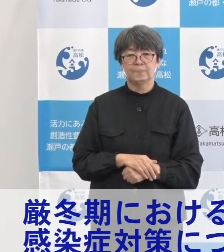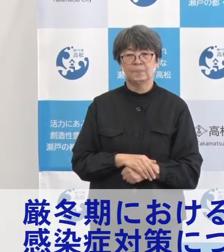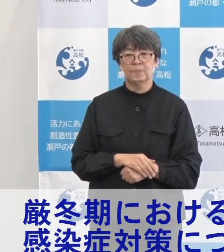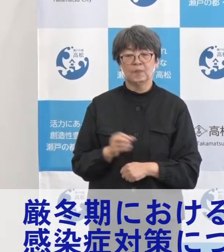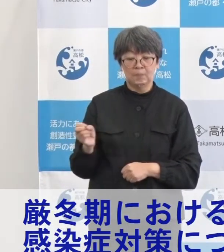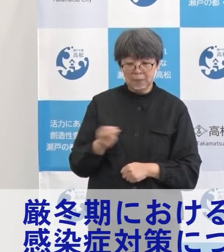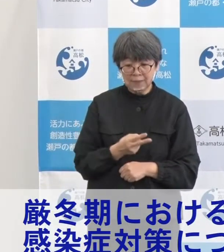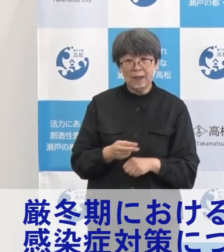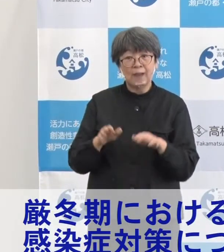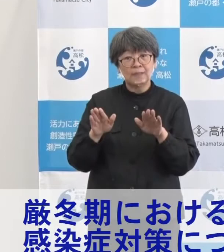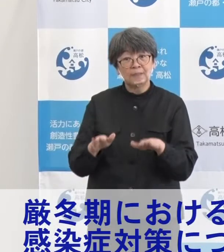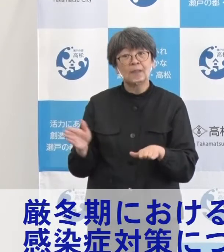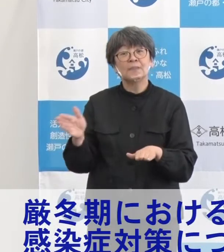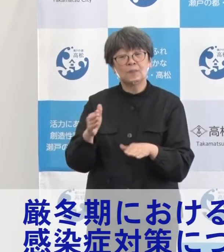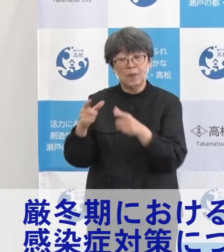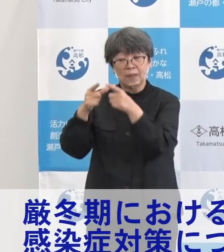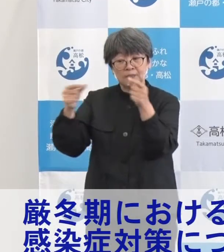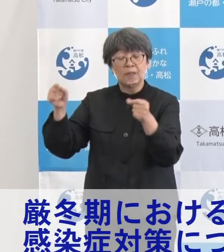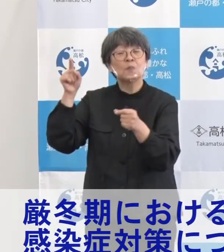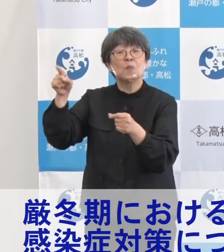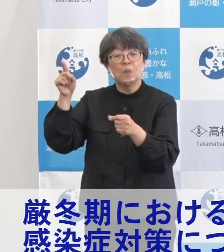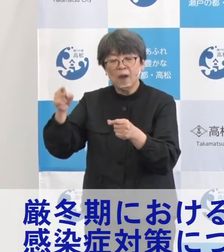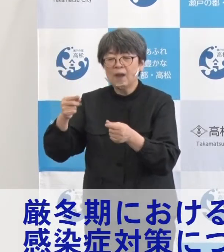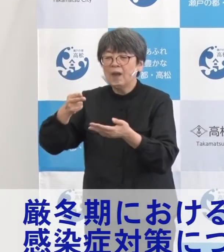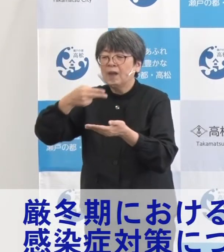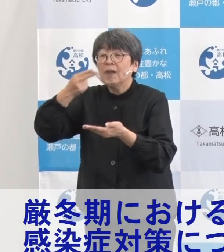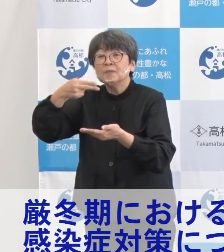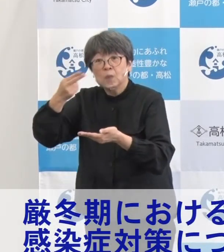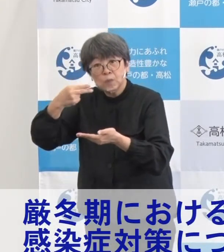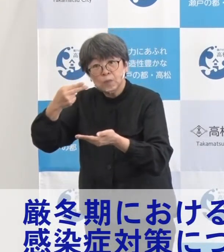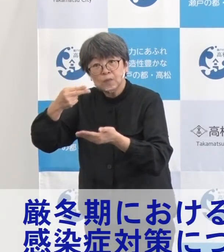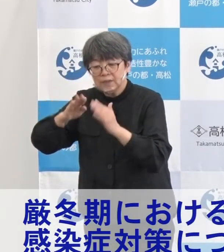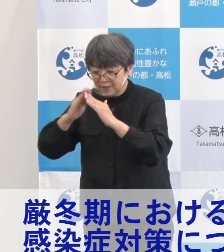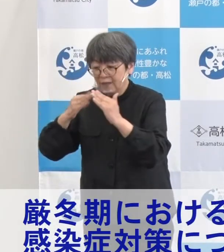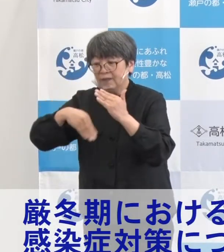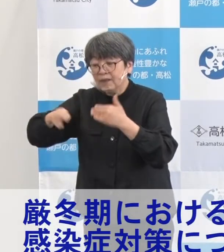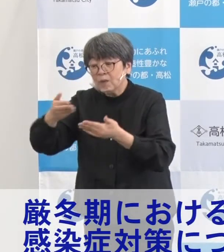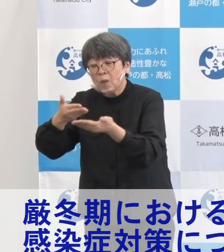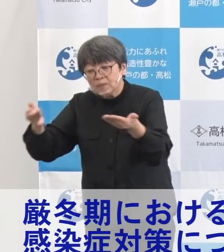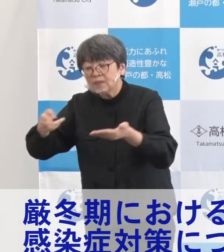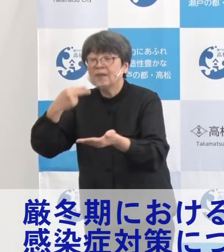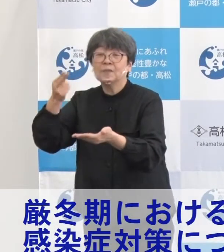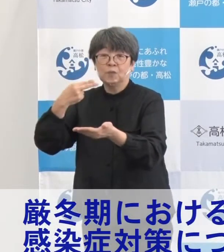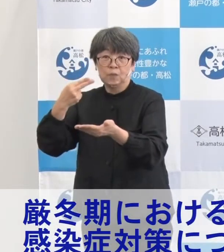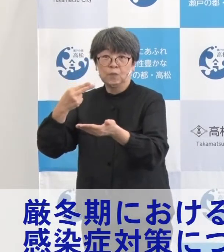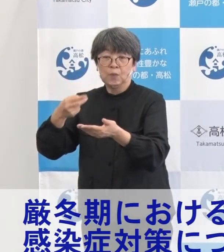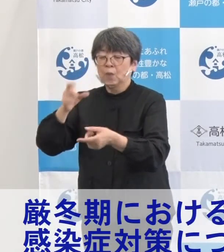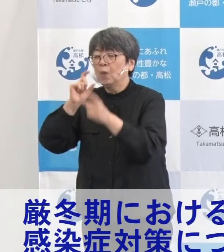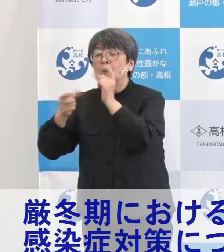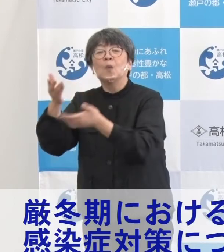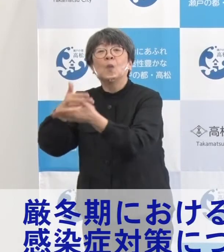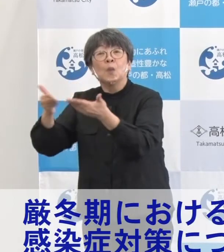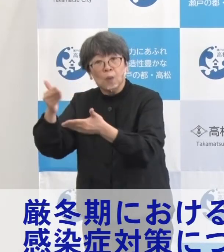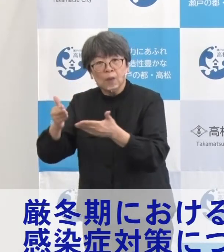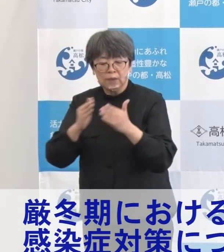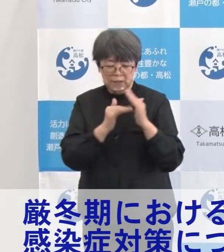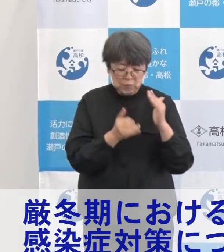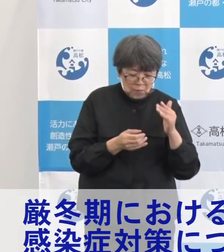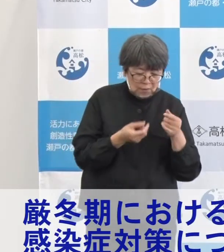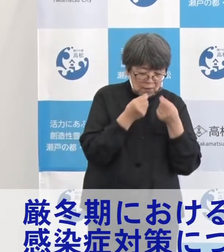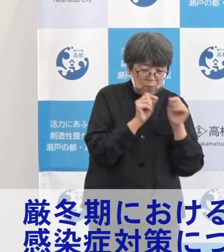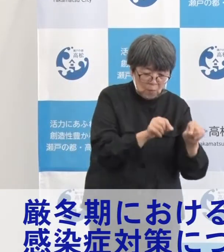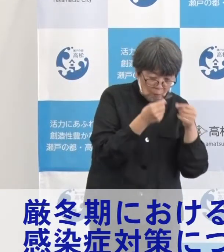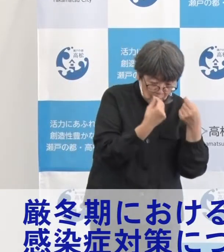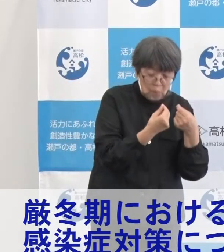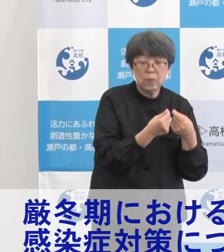最近全国的にも a 会食飲食にと思うらいます感染拡大でありは家族の間での感染拡大と